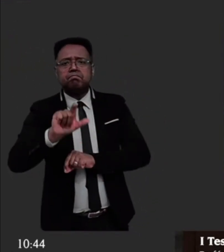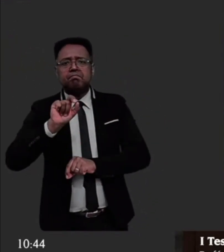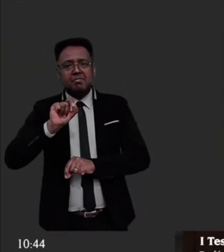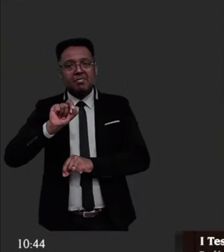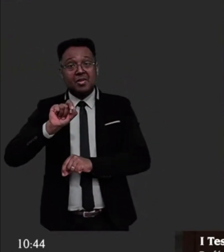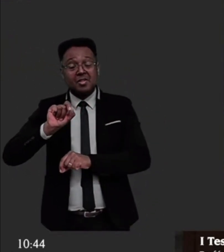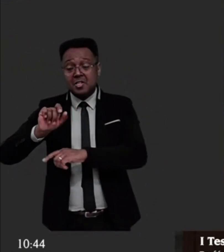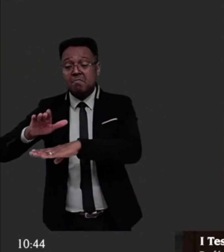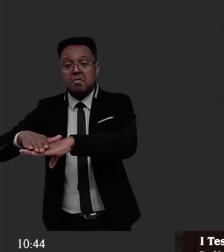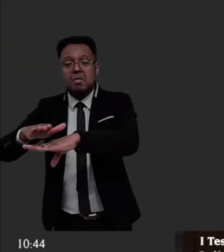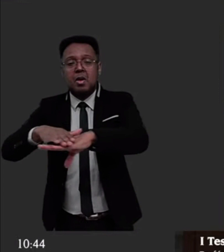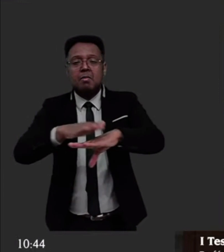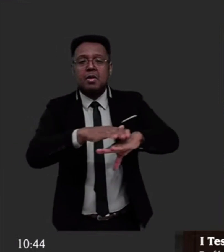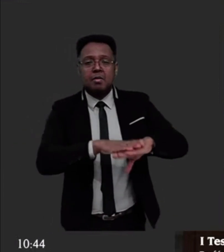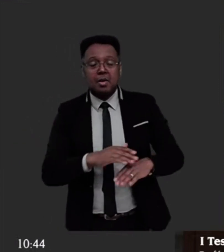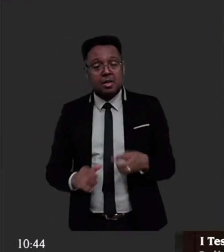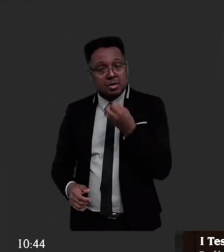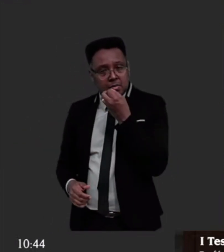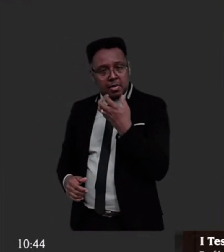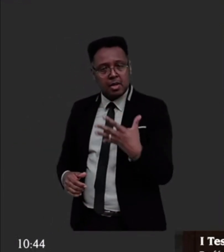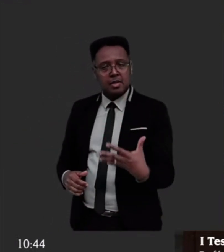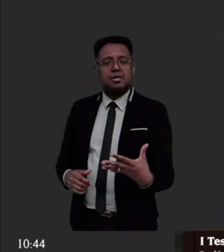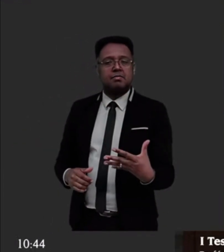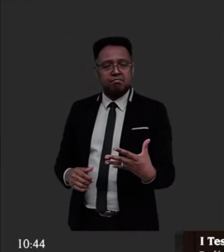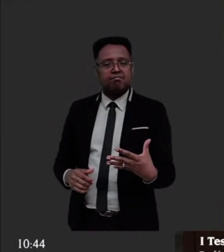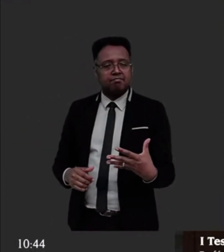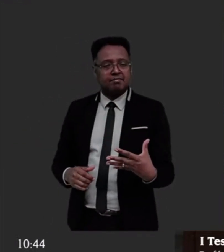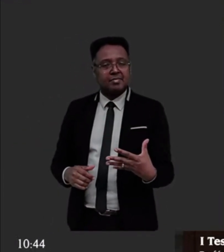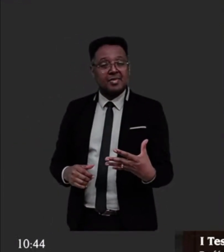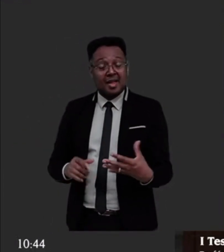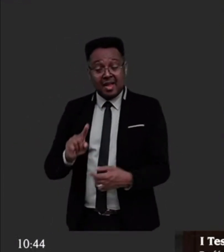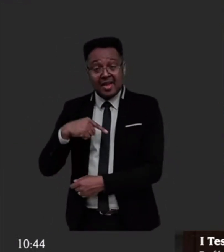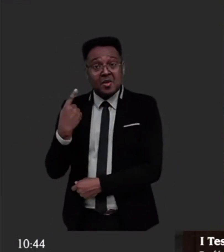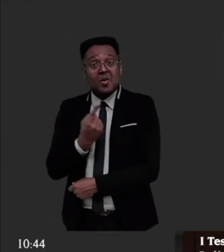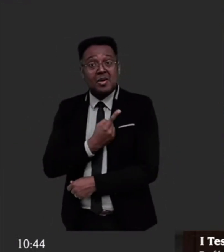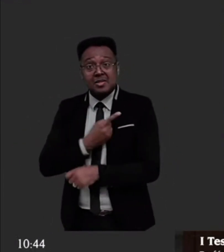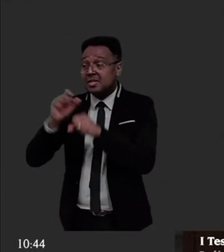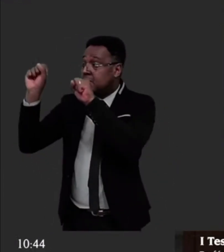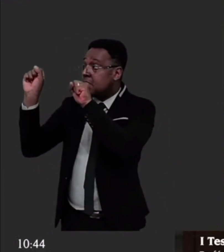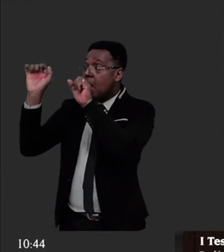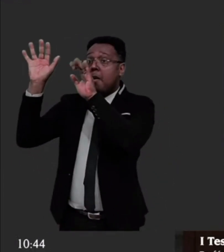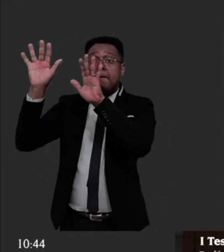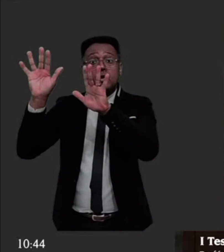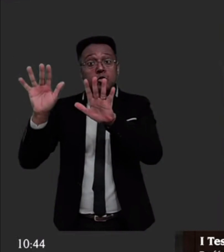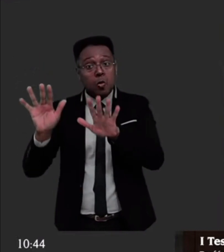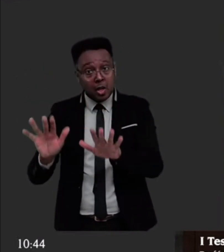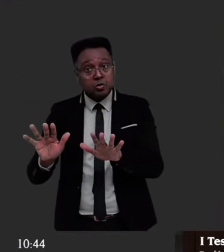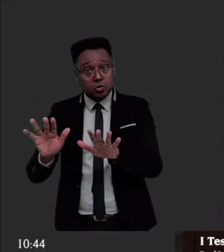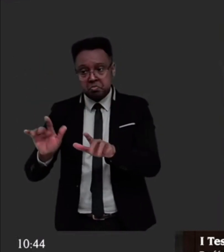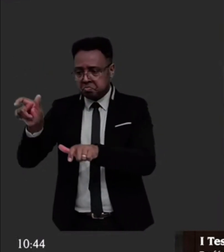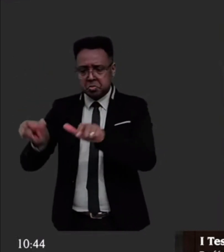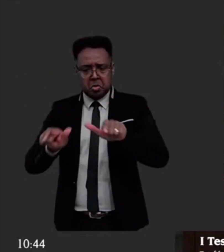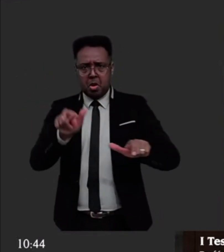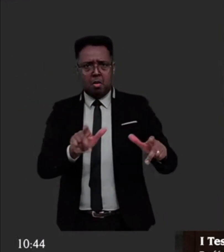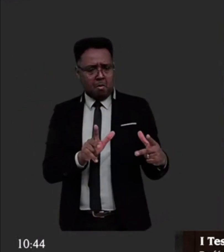Ser agraciado é receber benefícios sem merecer. Porque tem pessoas que recebem benefícios por